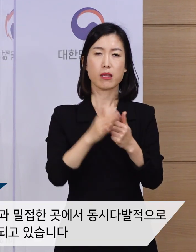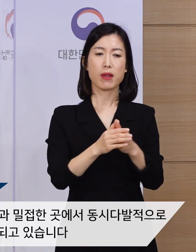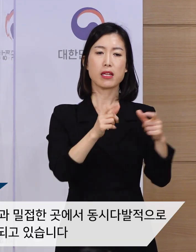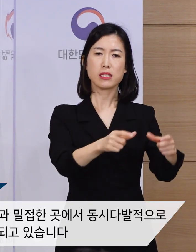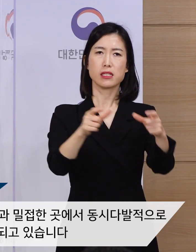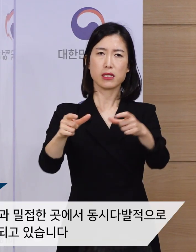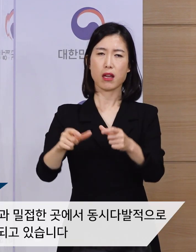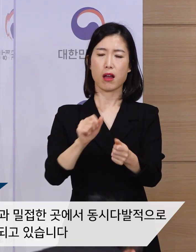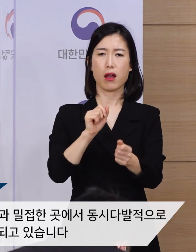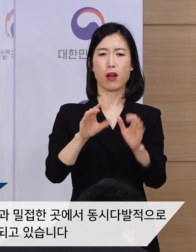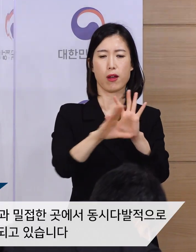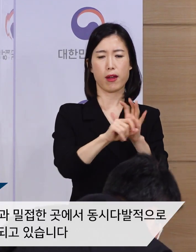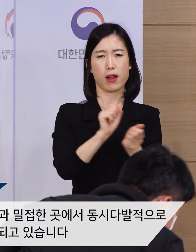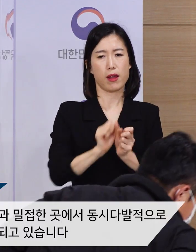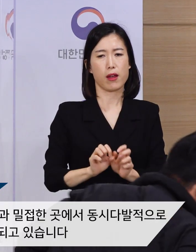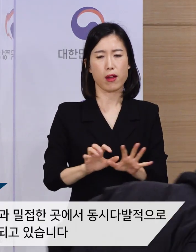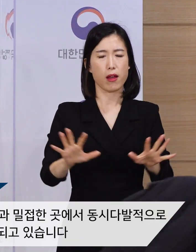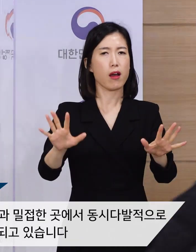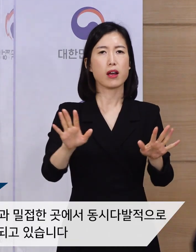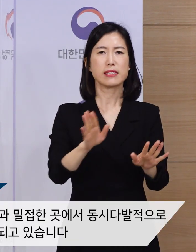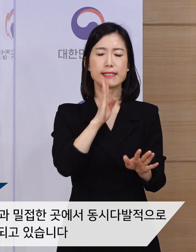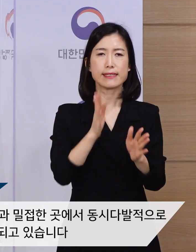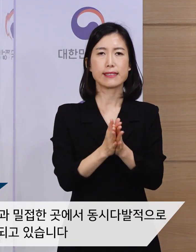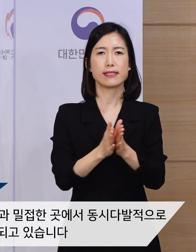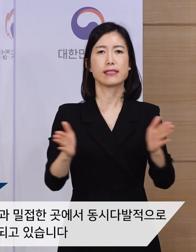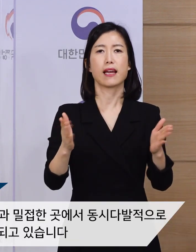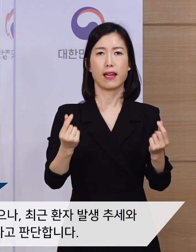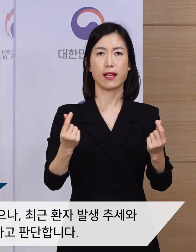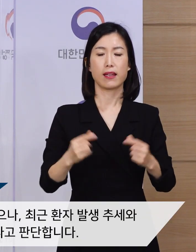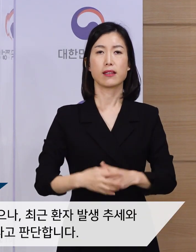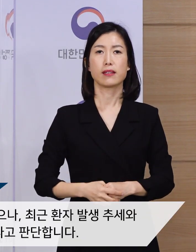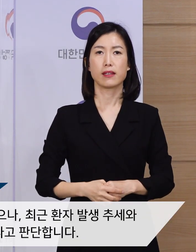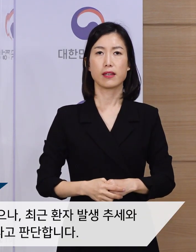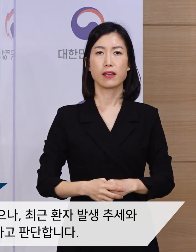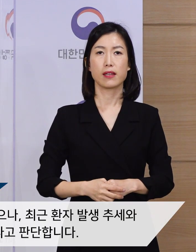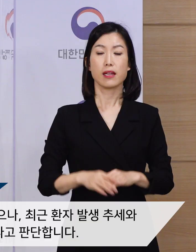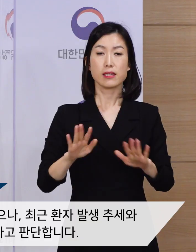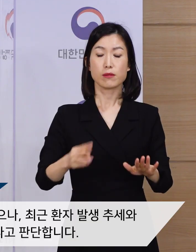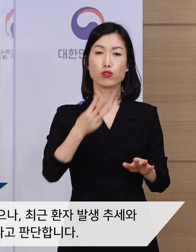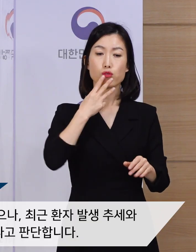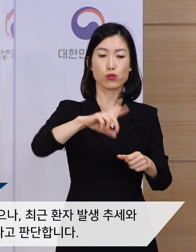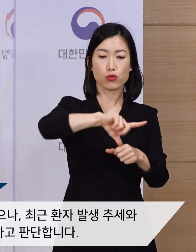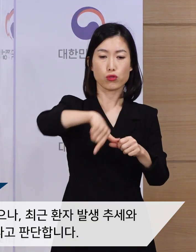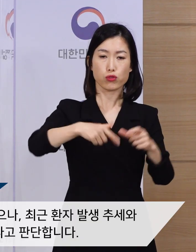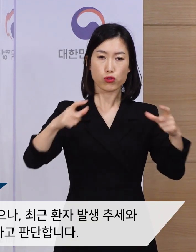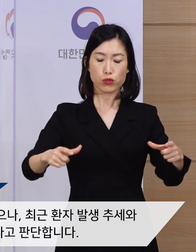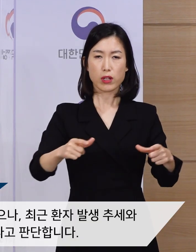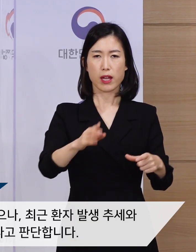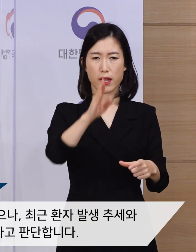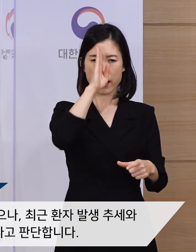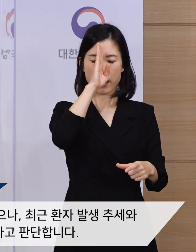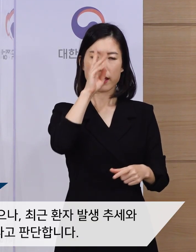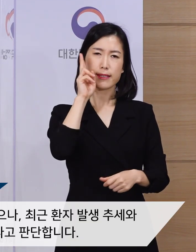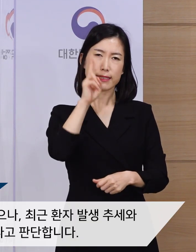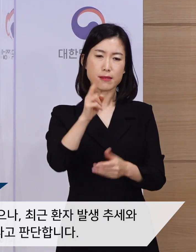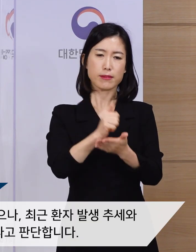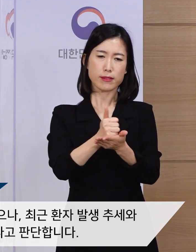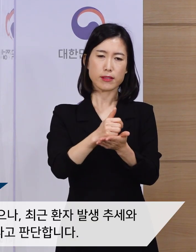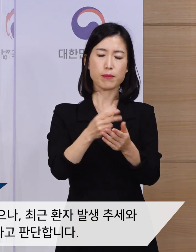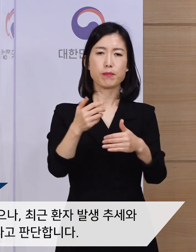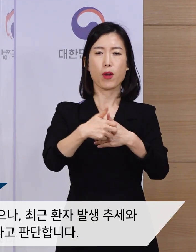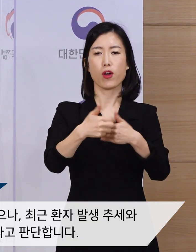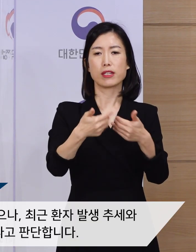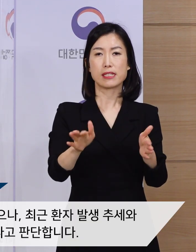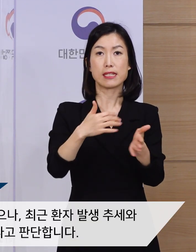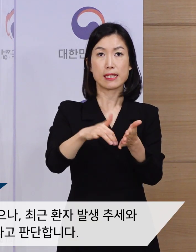지역사회의 유행이 본격화되고 있습니다. 아직 수도권의 중환자 병상은 55개로